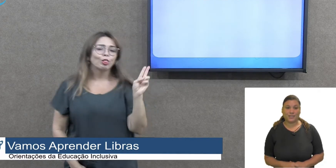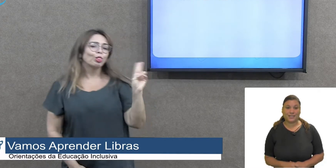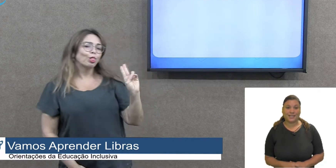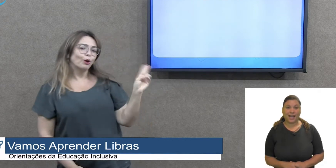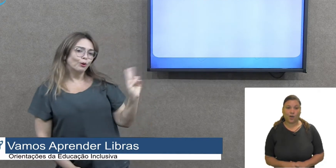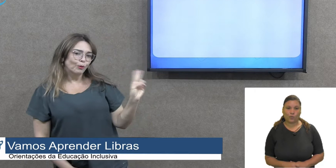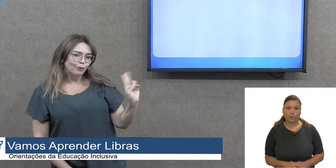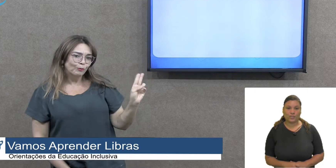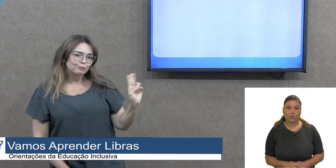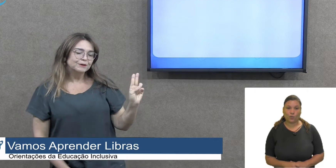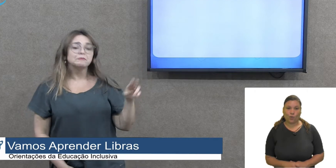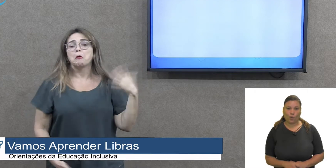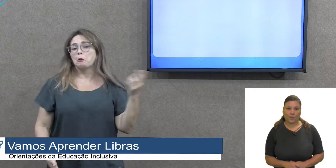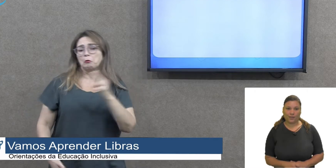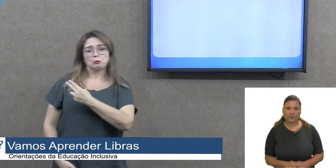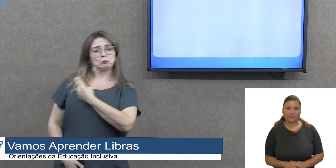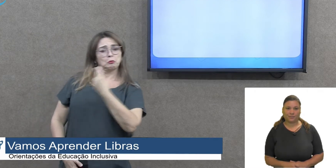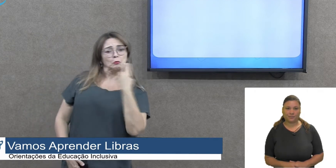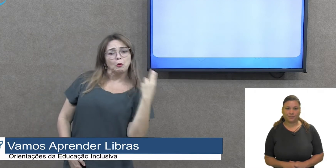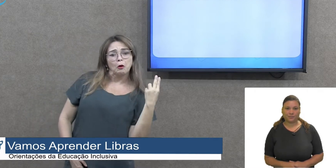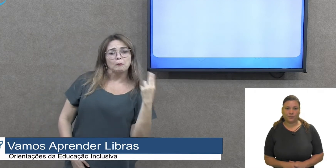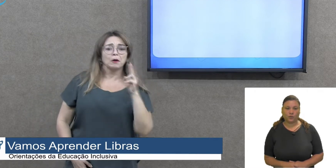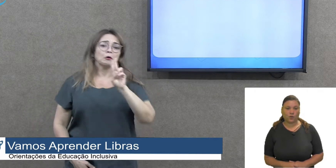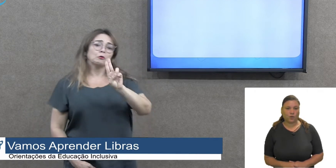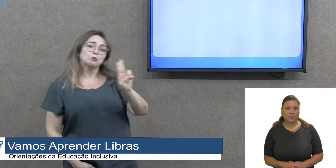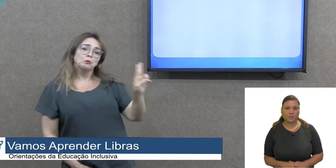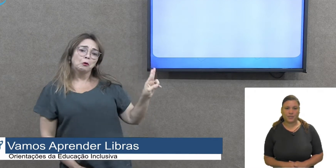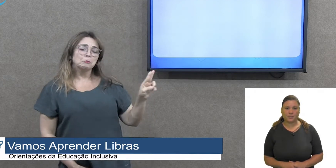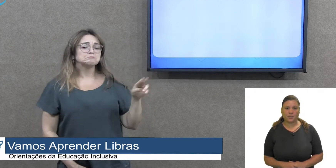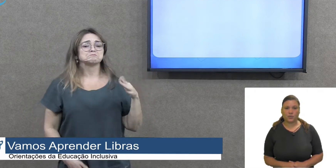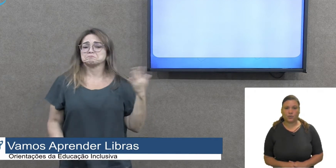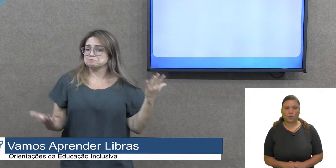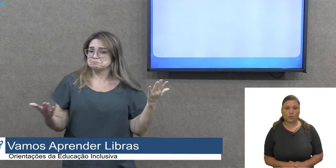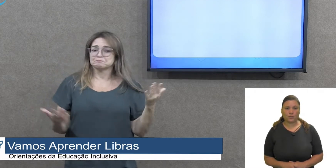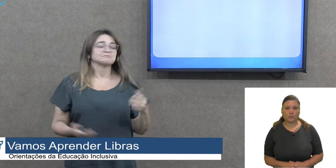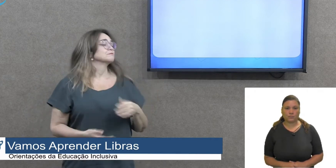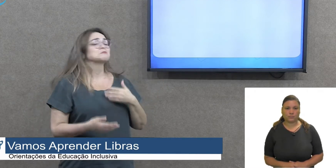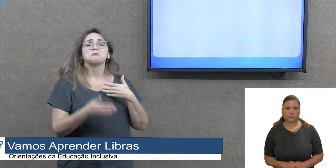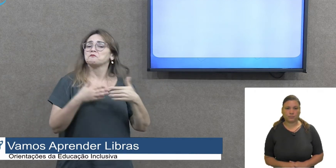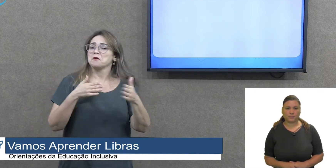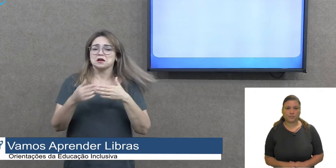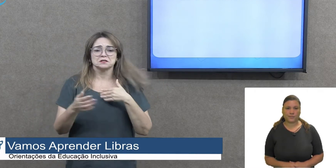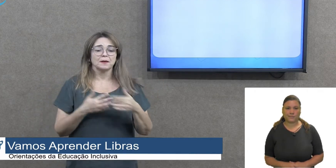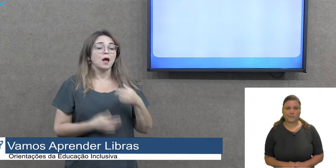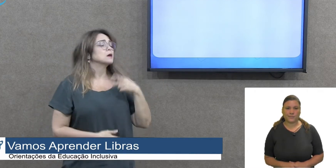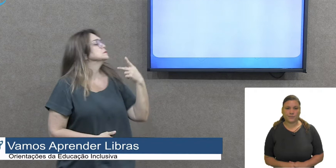Agora, o sinal do seu nome. Ou simplesmente o um nome.